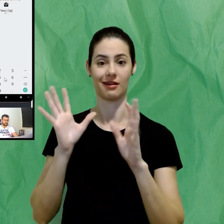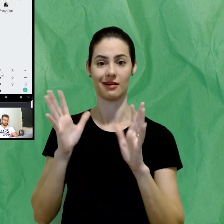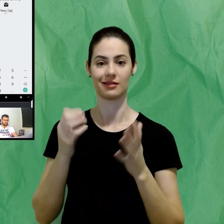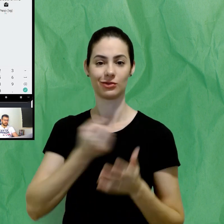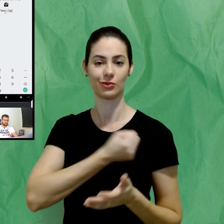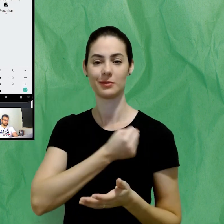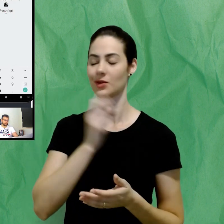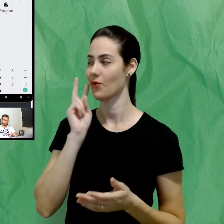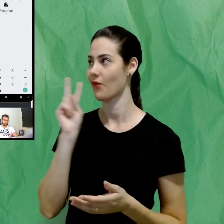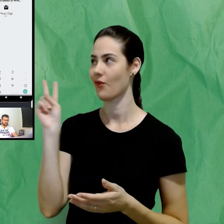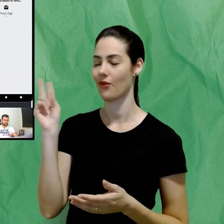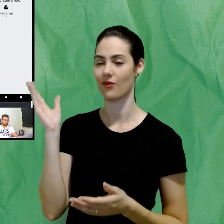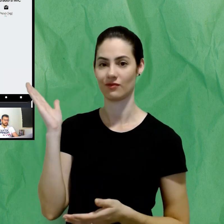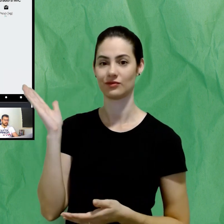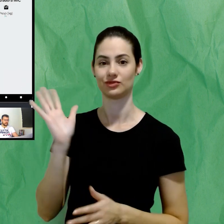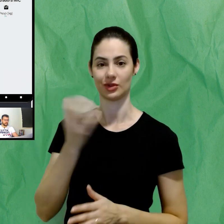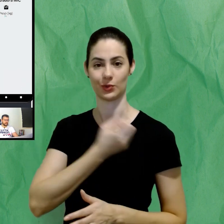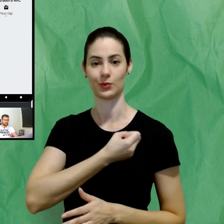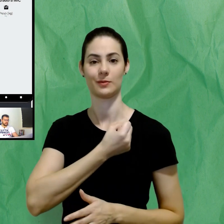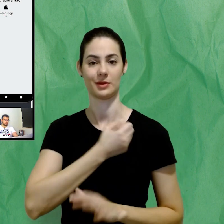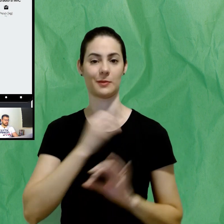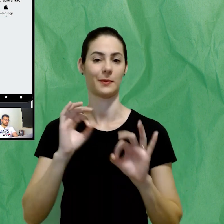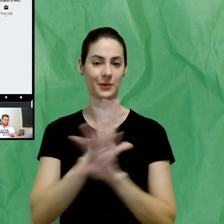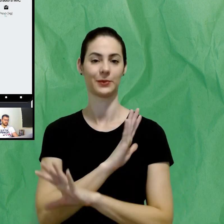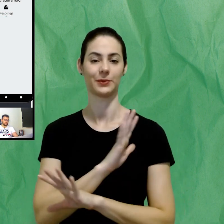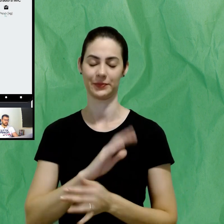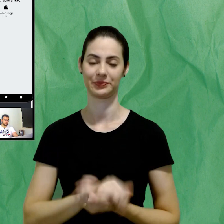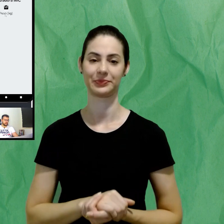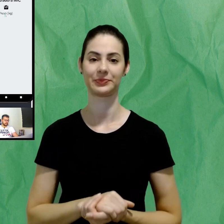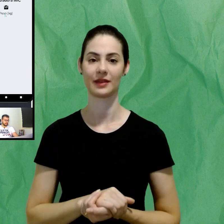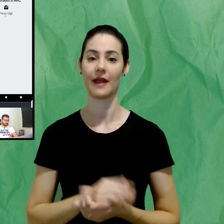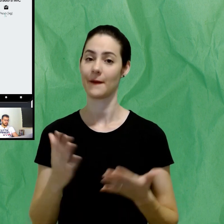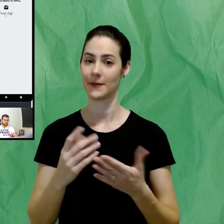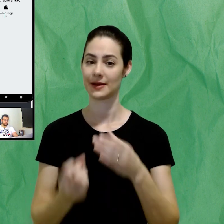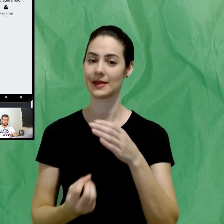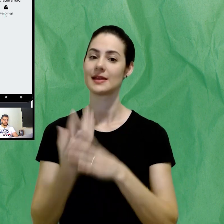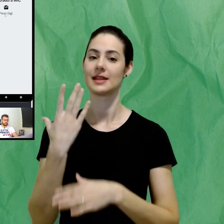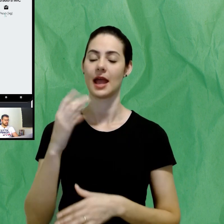teclado numérico. Tá? Então o que a gente vai fazer? Vamos criar